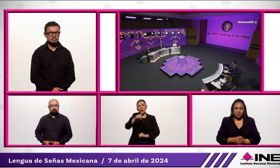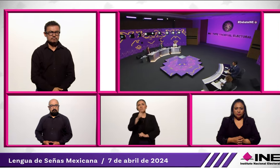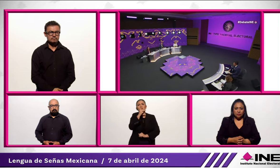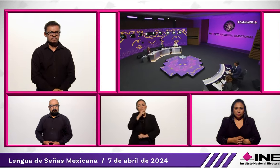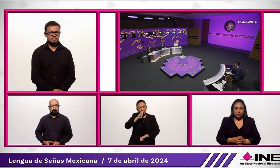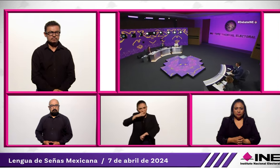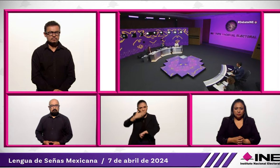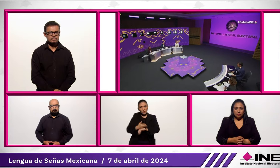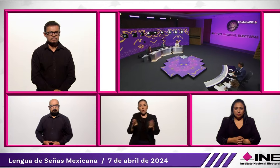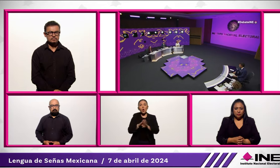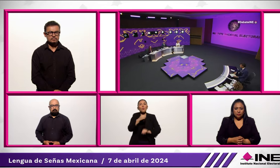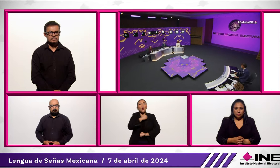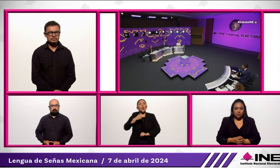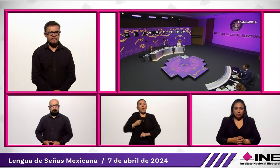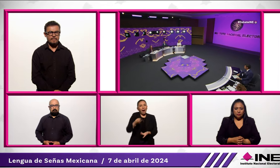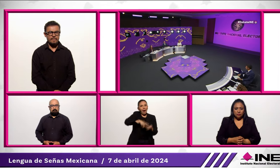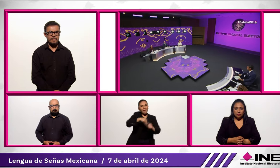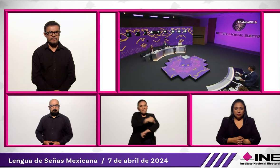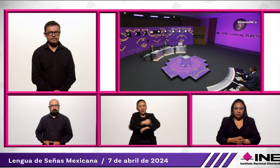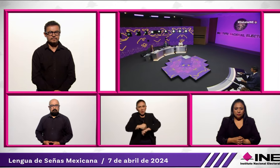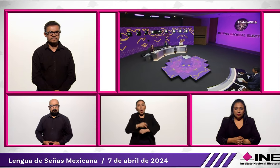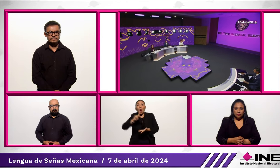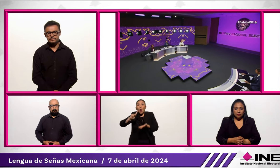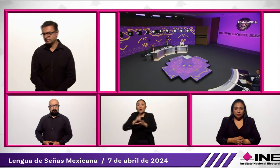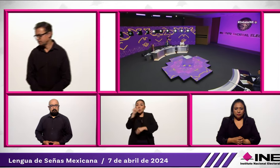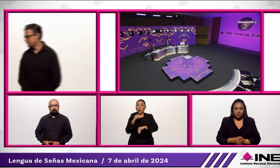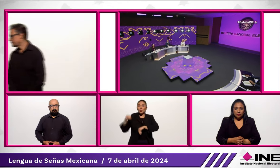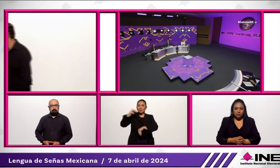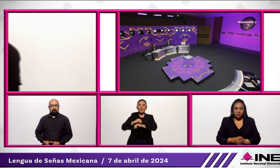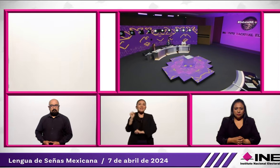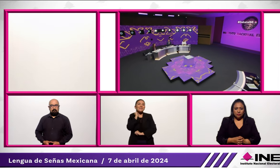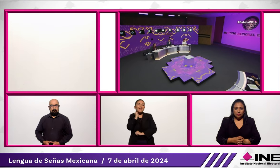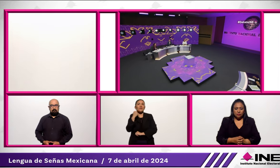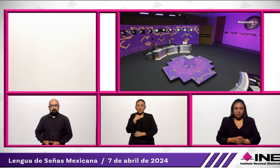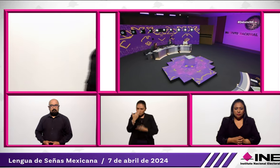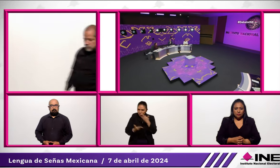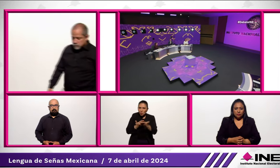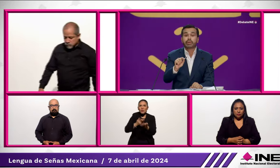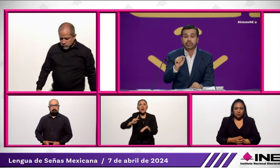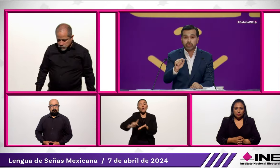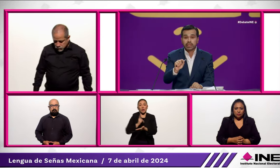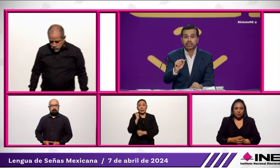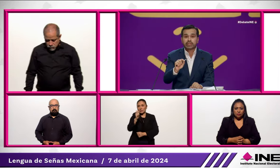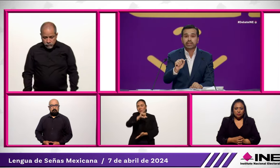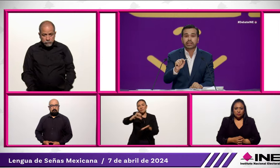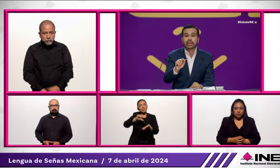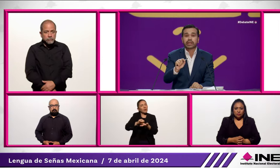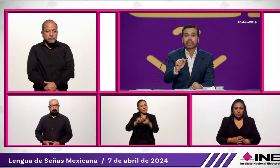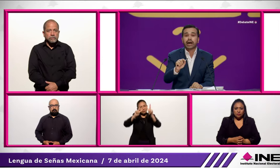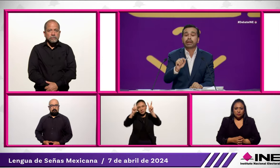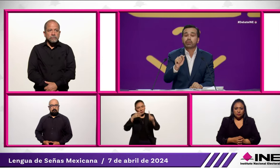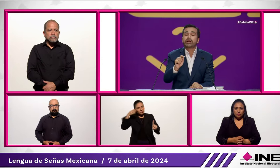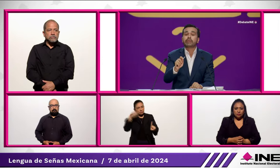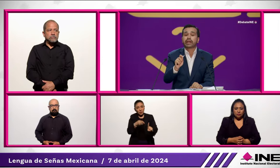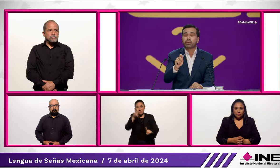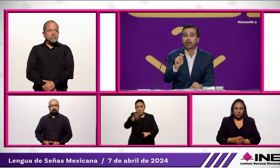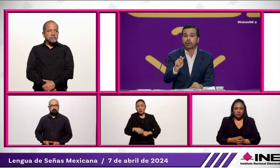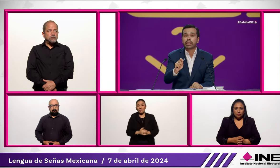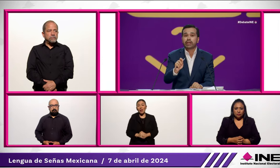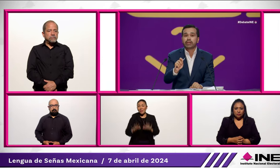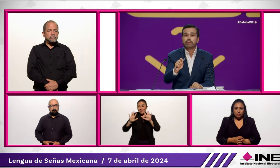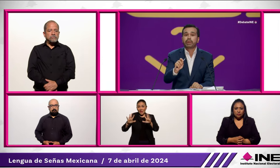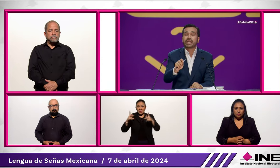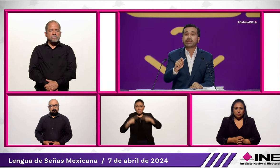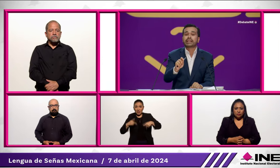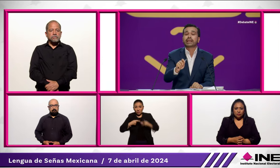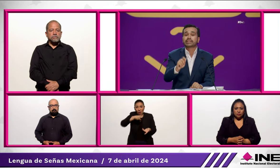obligaciones familiares y la volví a proponer como legislador federal. Es un tema central. 9 de cada 10 personas que abandonan el mercado